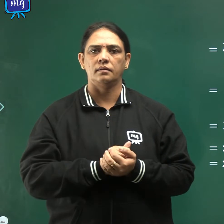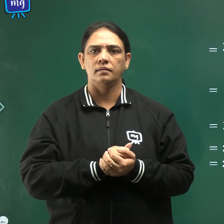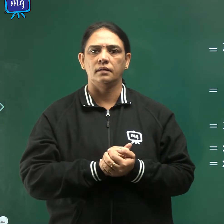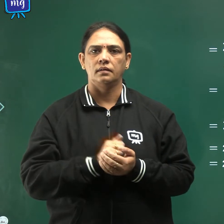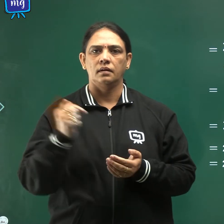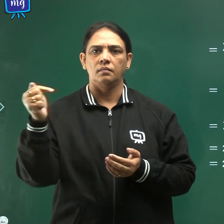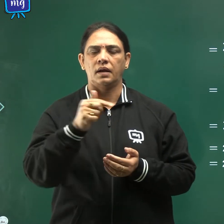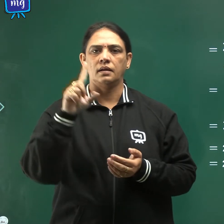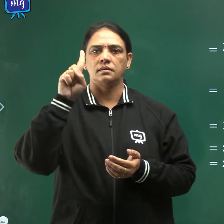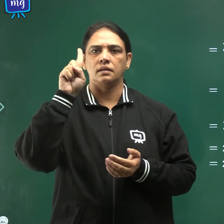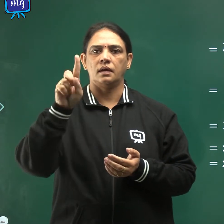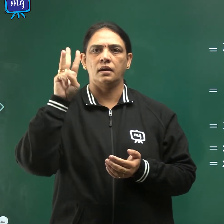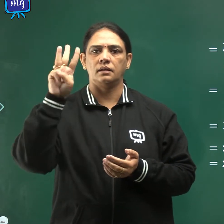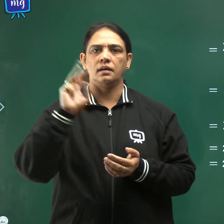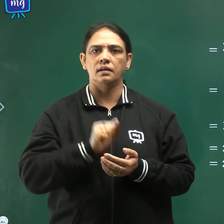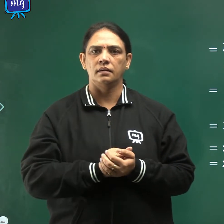माइनस 13